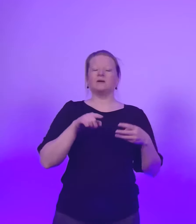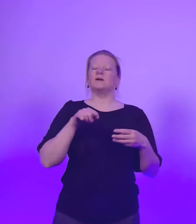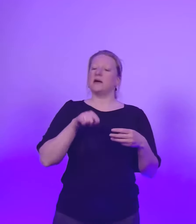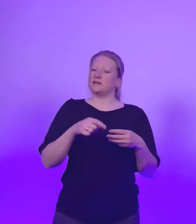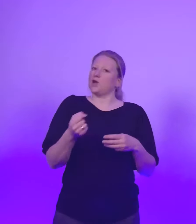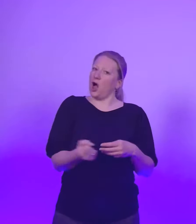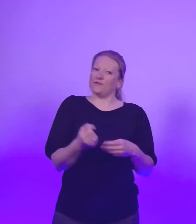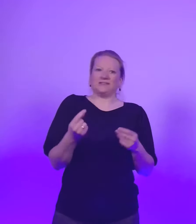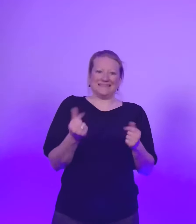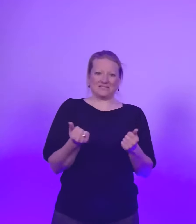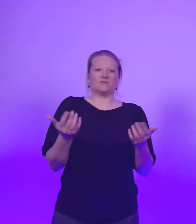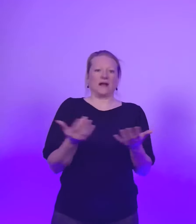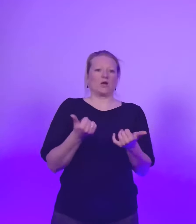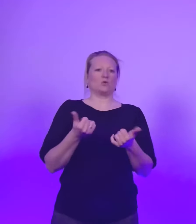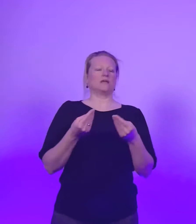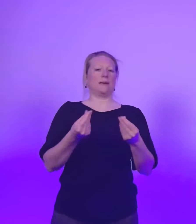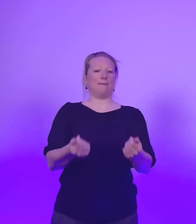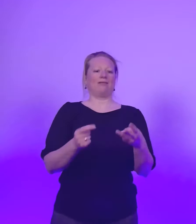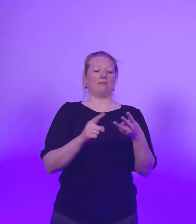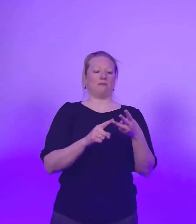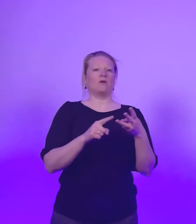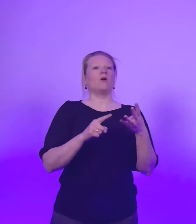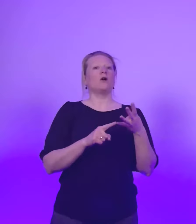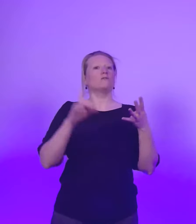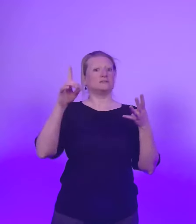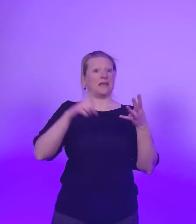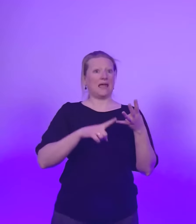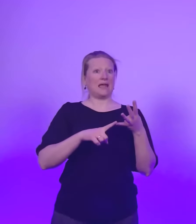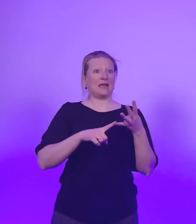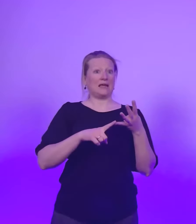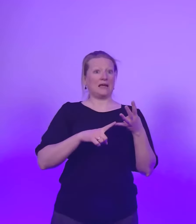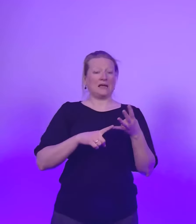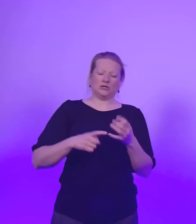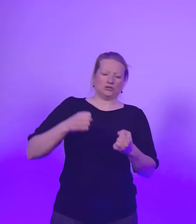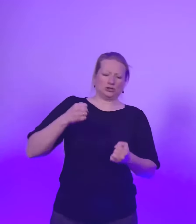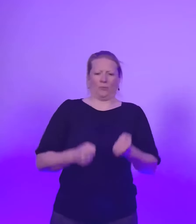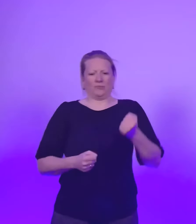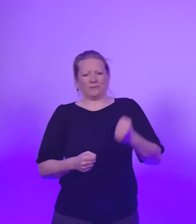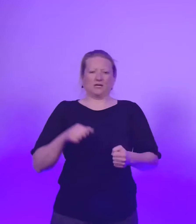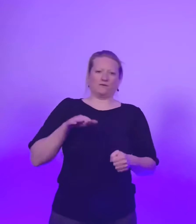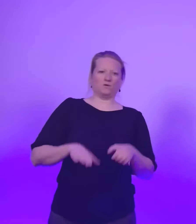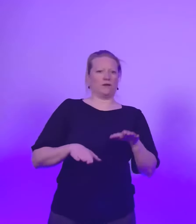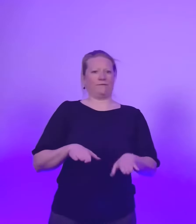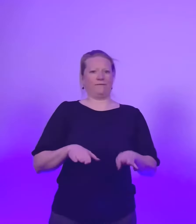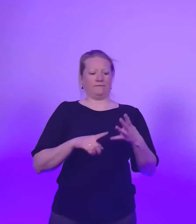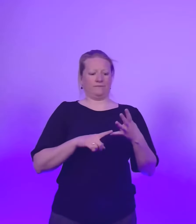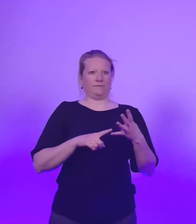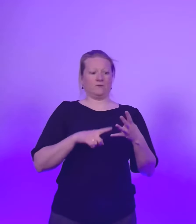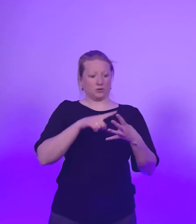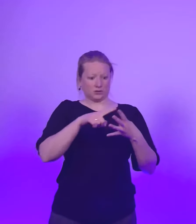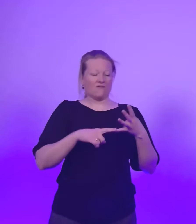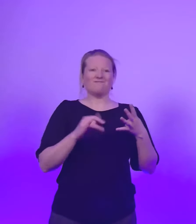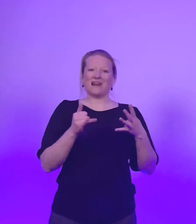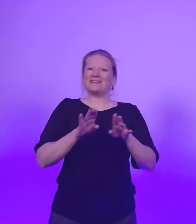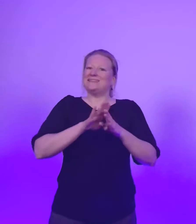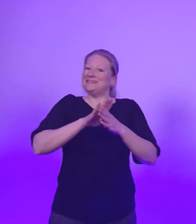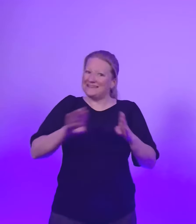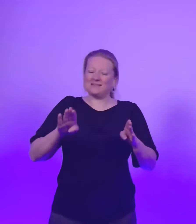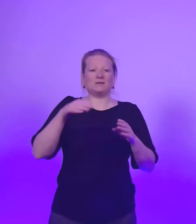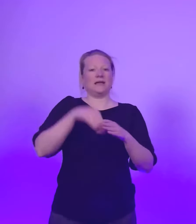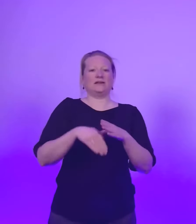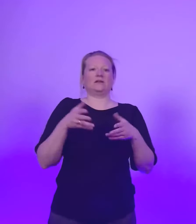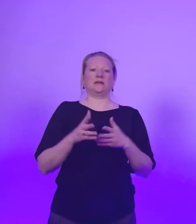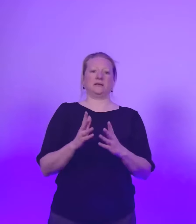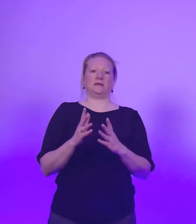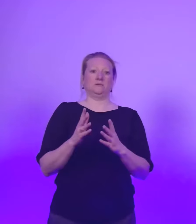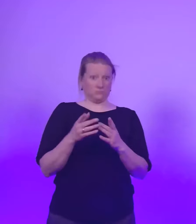iets waar je goed in bent. D. Stamp eens met je voeten. Oké. Okay. Dus welke zin komt niet voor? Niet voor, oké. Okay. Zullen we het refreintje